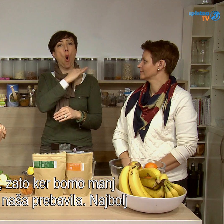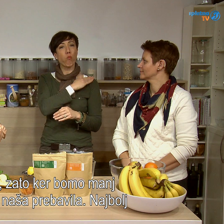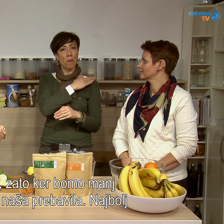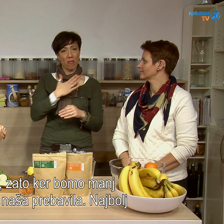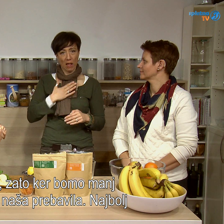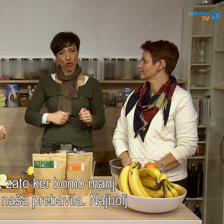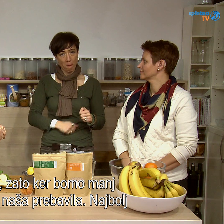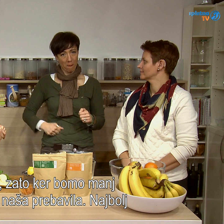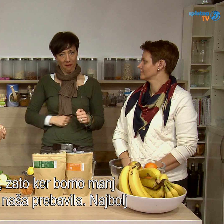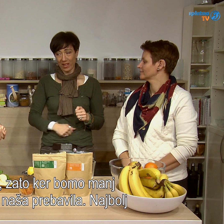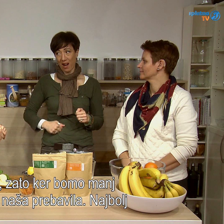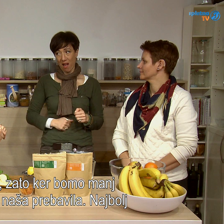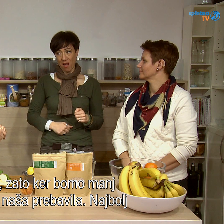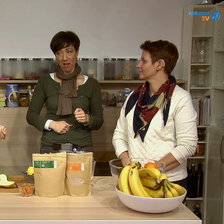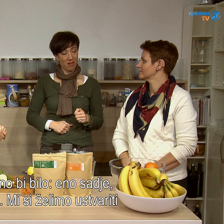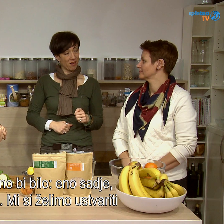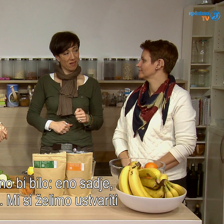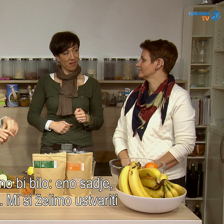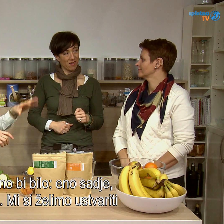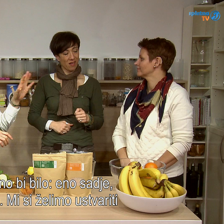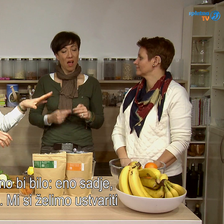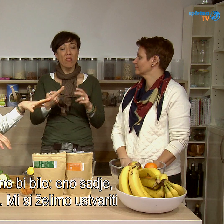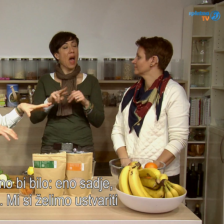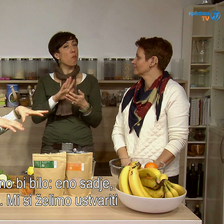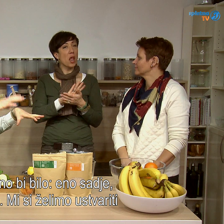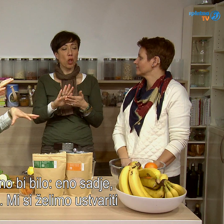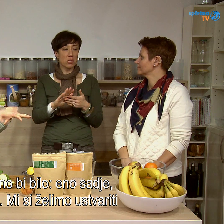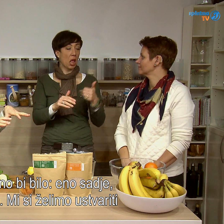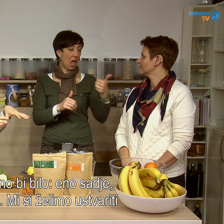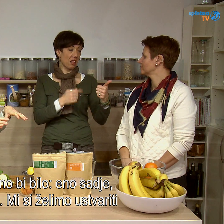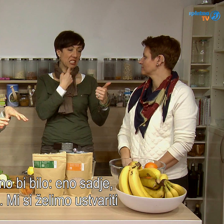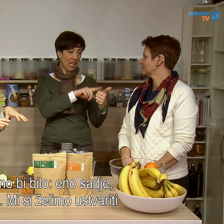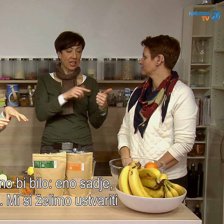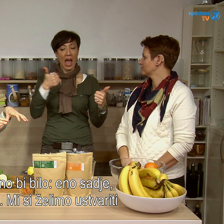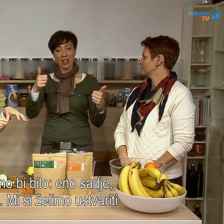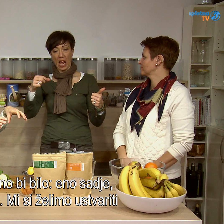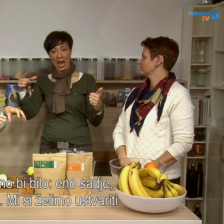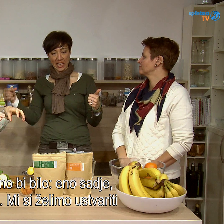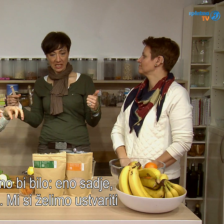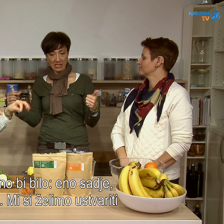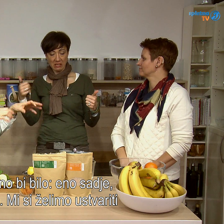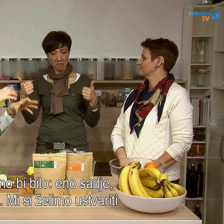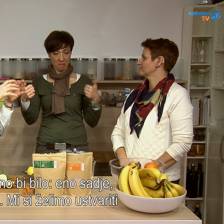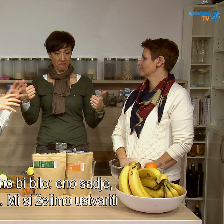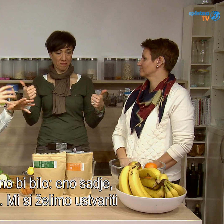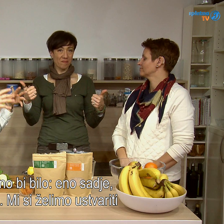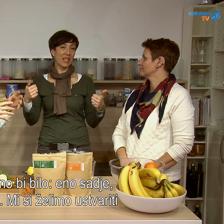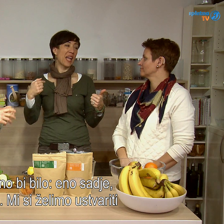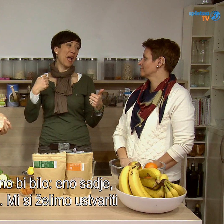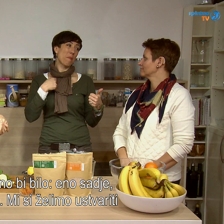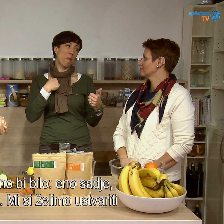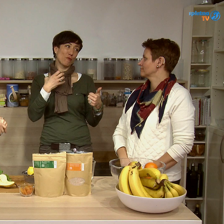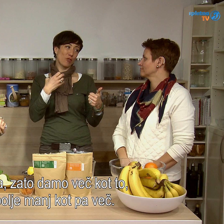naša prebavila. Najbolj enostavno bi bilo eno sadje, eno listje. Mi si